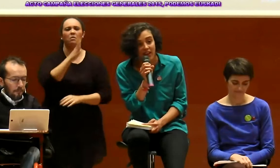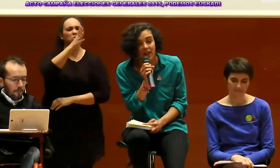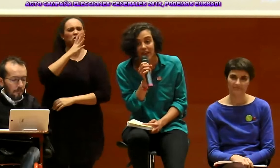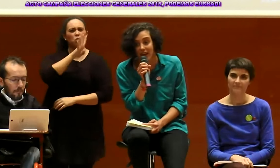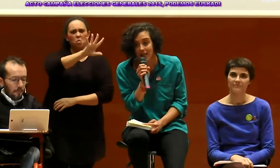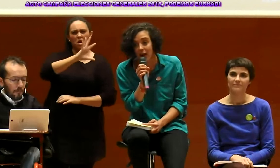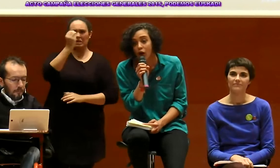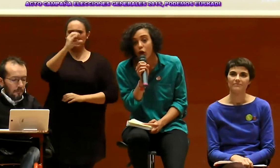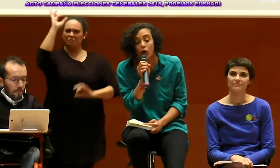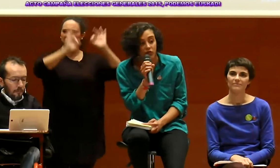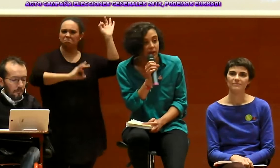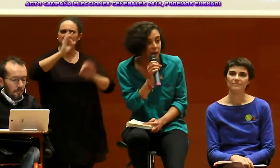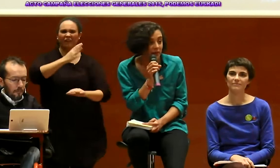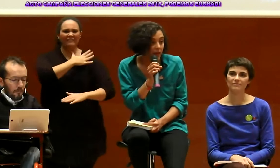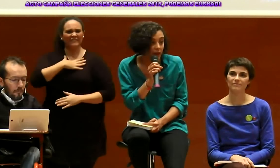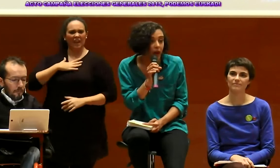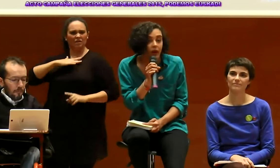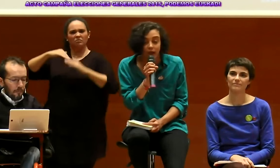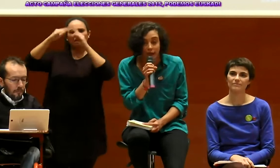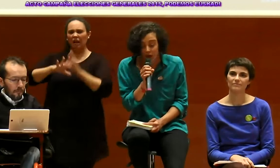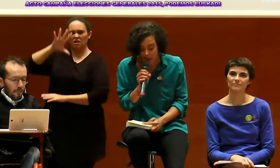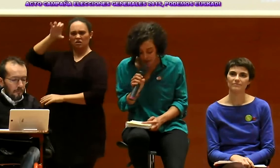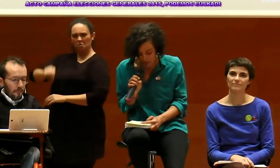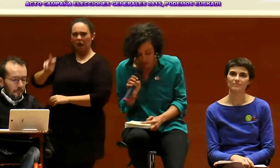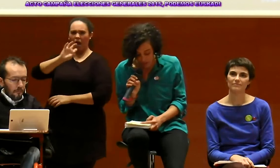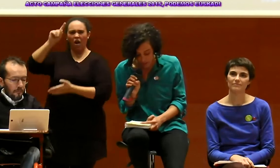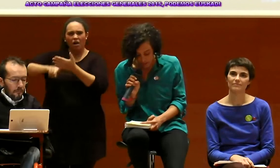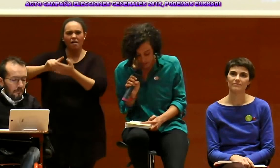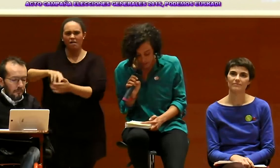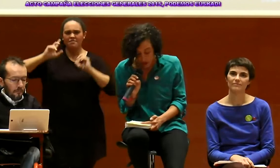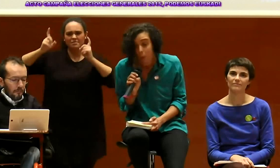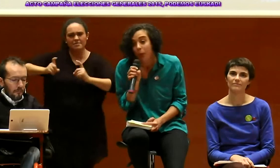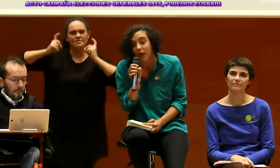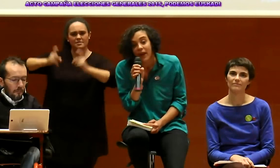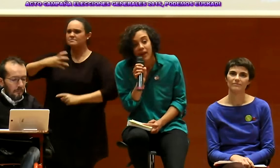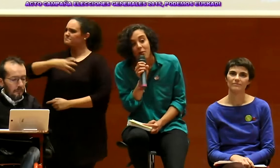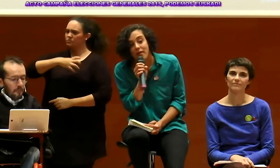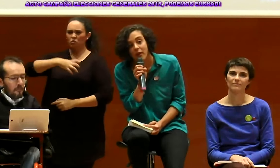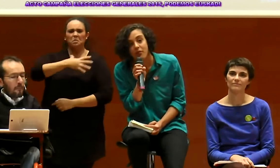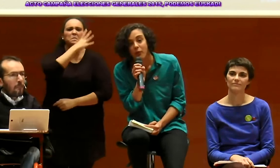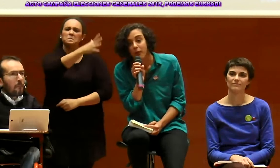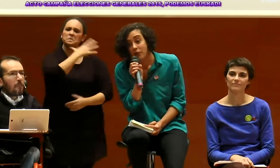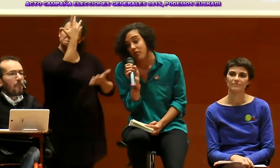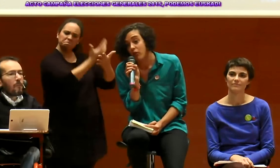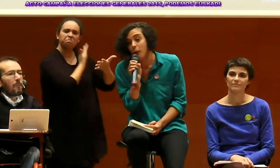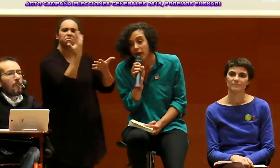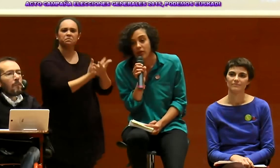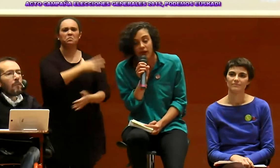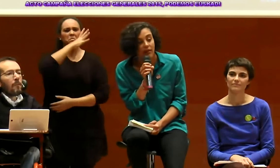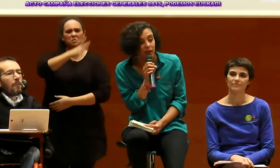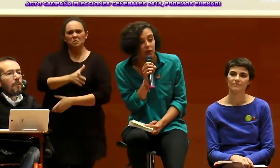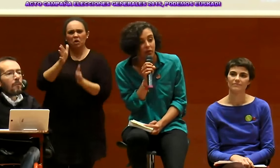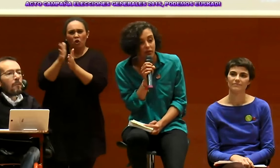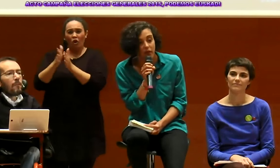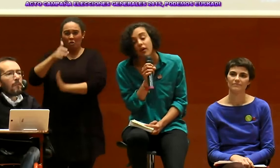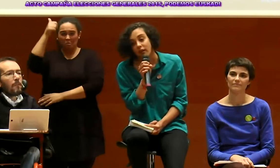que se quieren ir de casa no lo consiguen a pesar de que lo intenten desesperadamente? ¿Por qué la mitad de mis excompañeros de